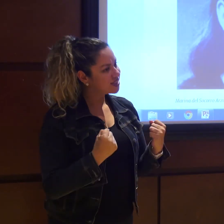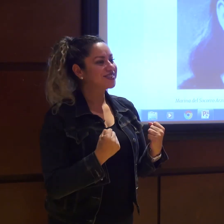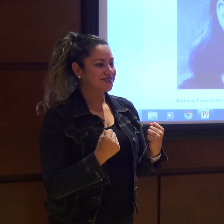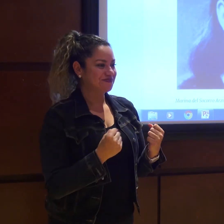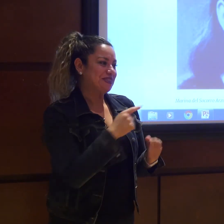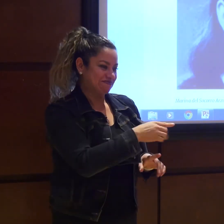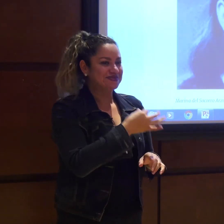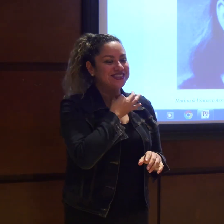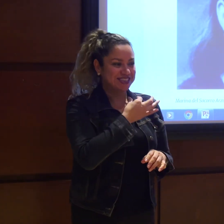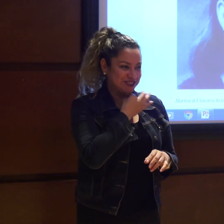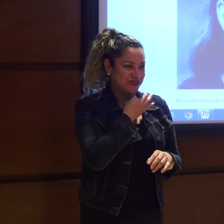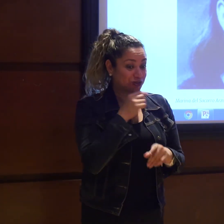ella le reclama a él que se hizo